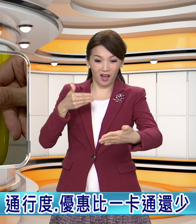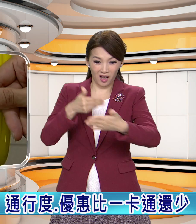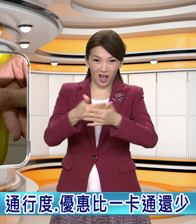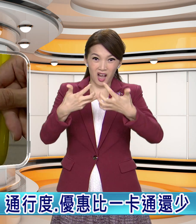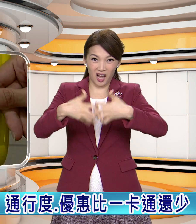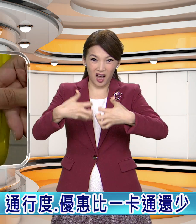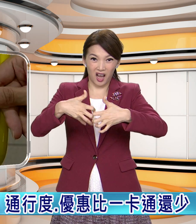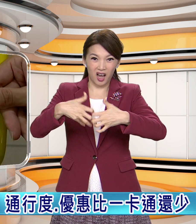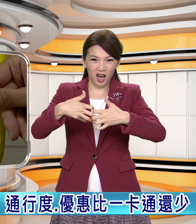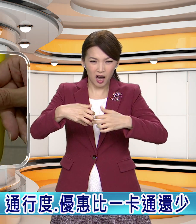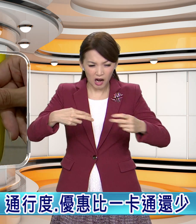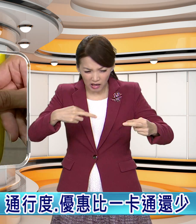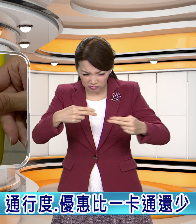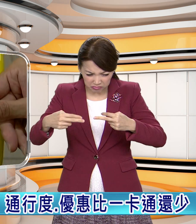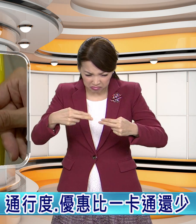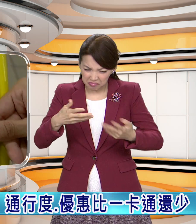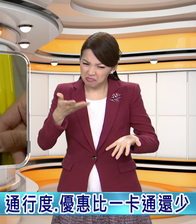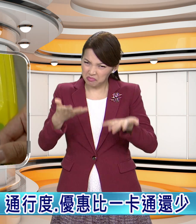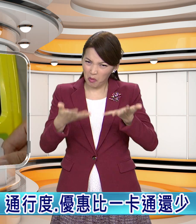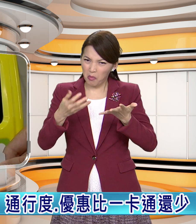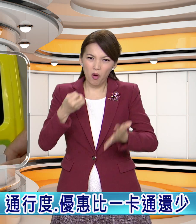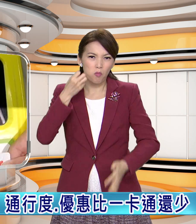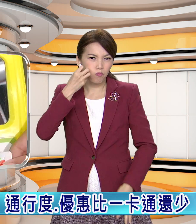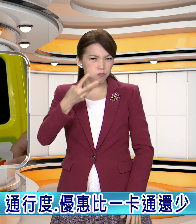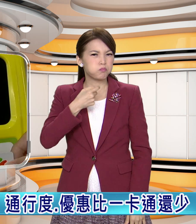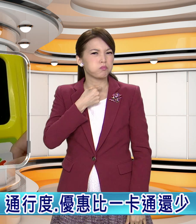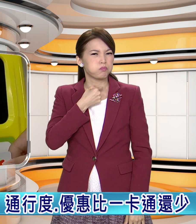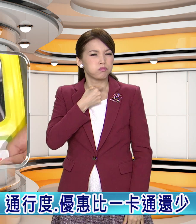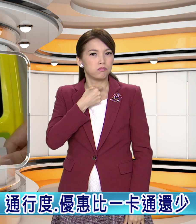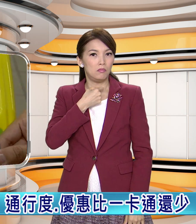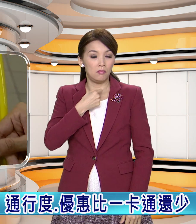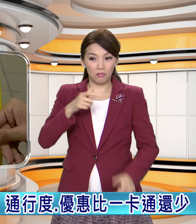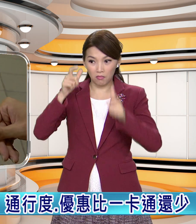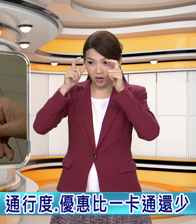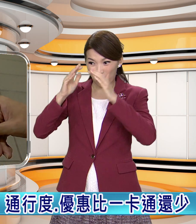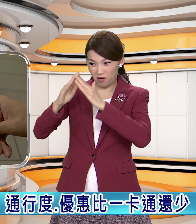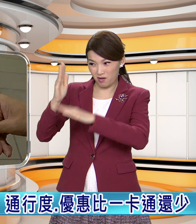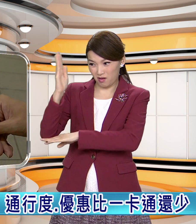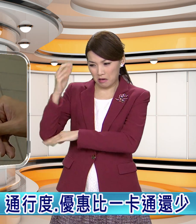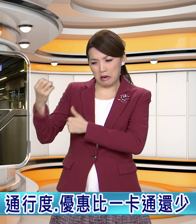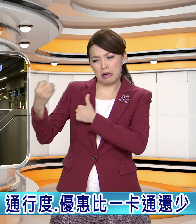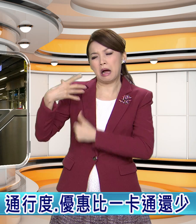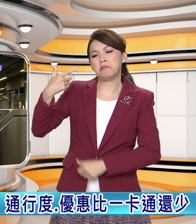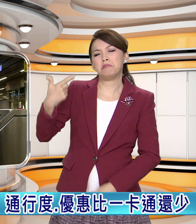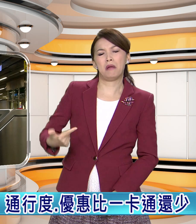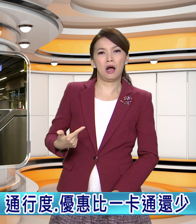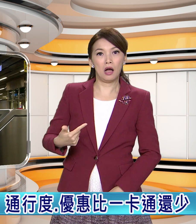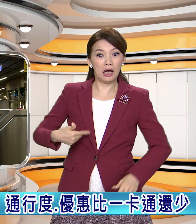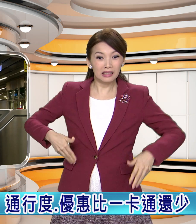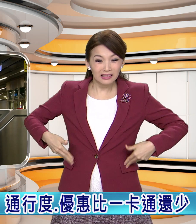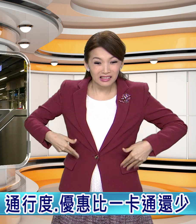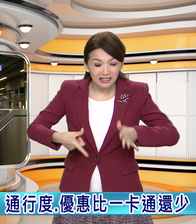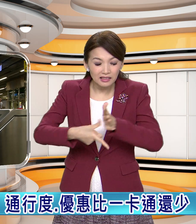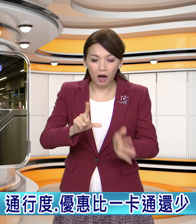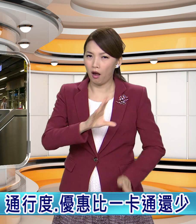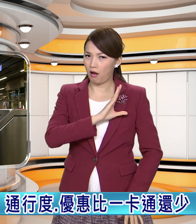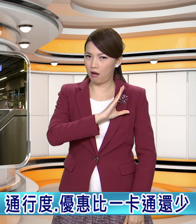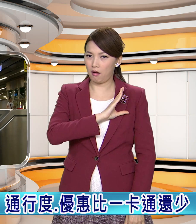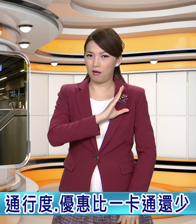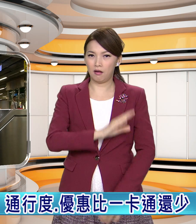票机至少需要3个月的时间，高雄市政府太晚通知才会造成这样的